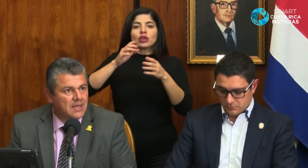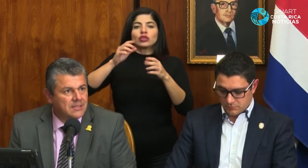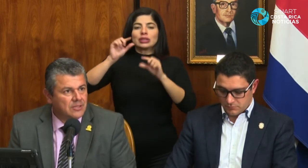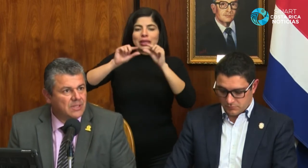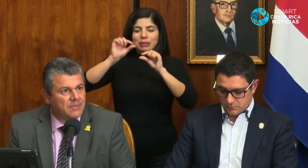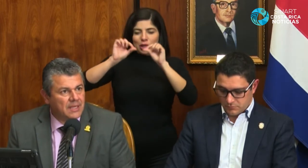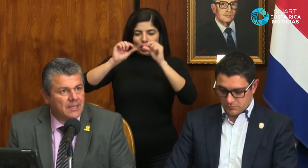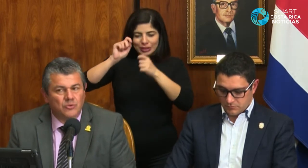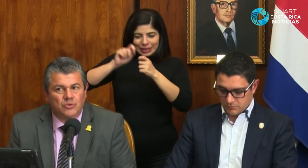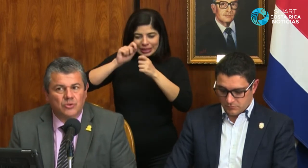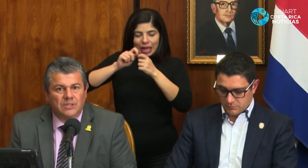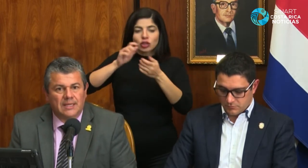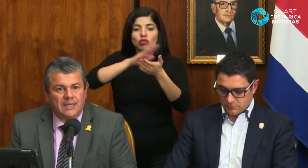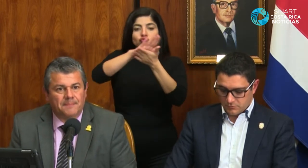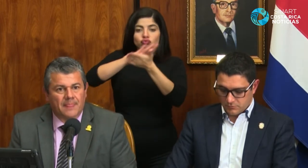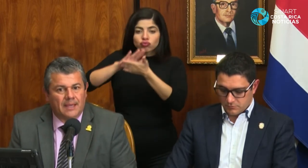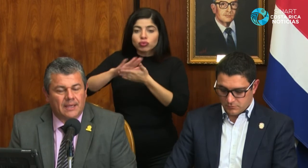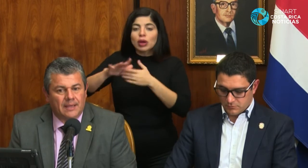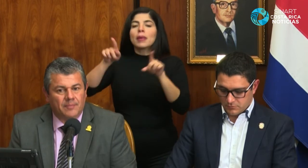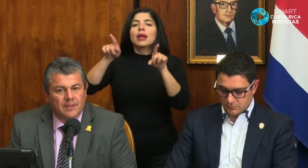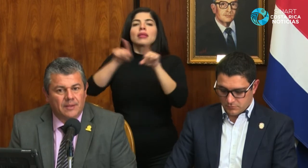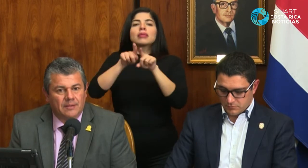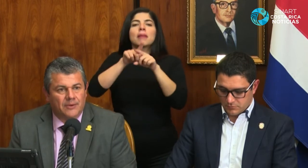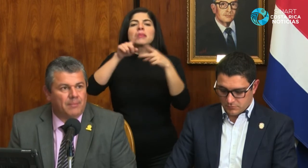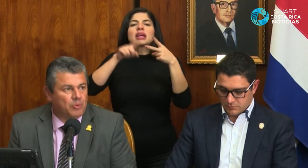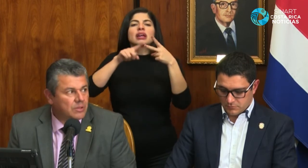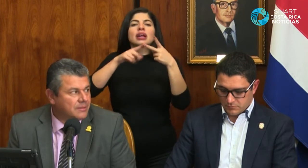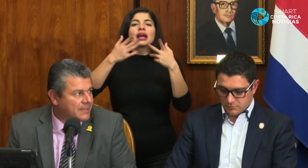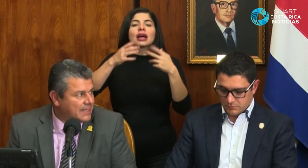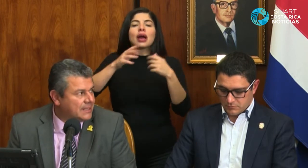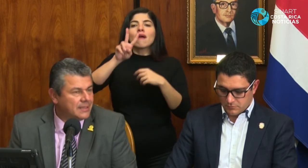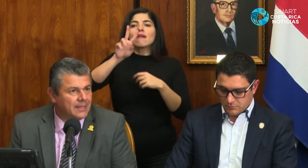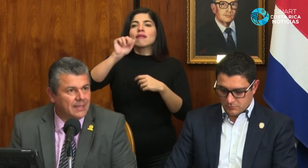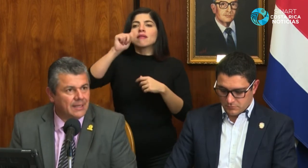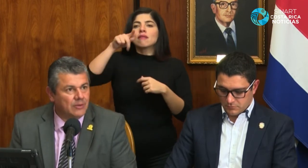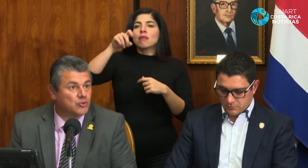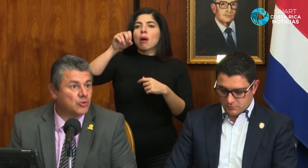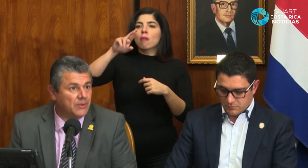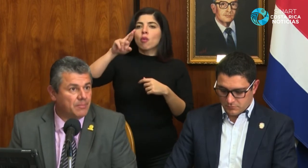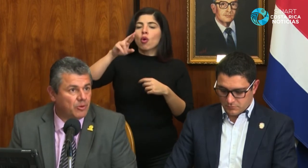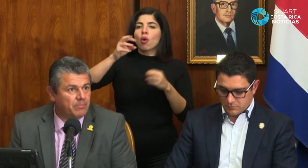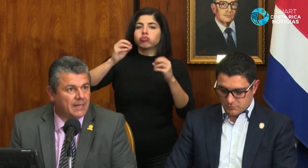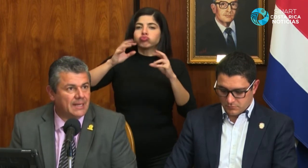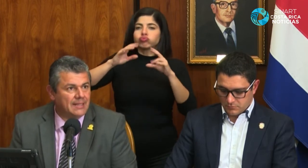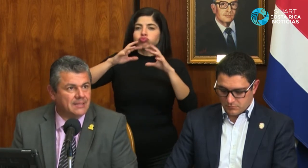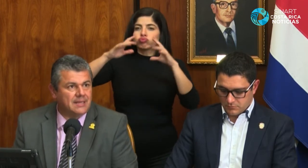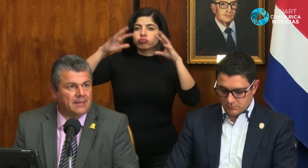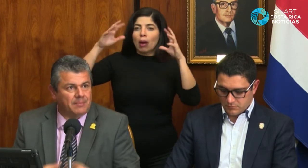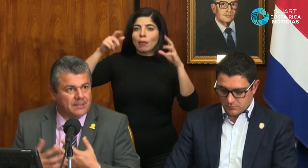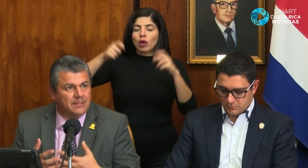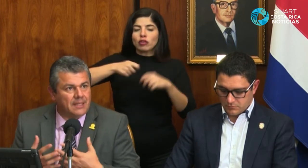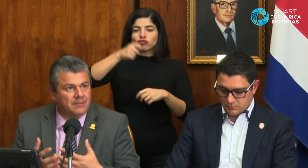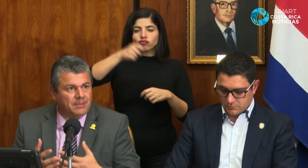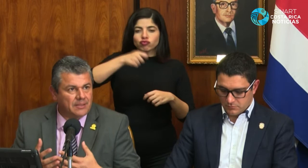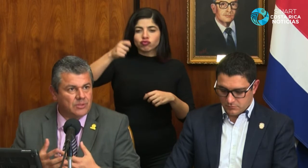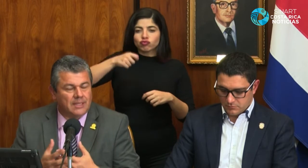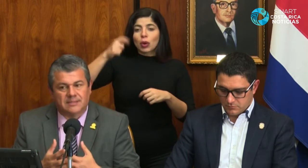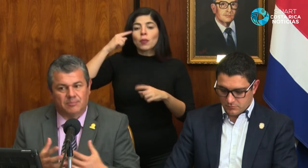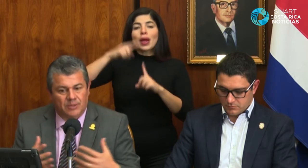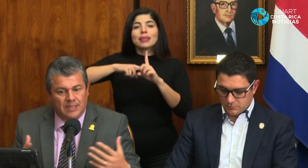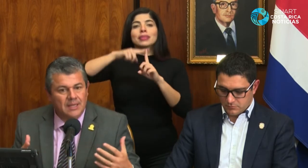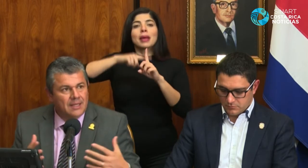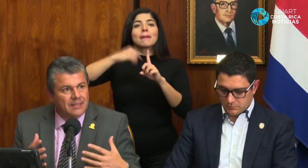concentraciones, sino también el uso de vapor, ¿verdad? El uso de vapor para garantizar a partir de la